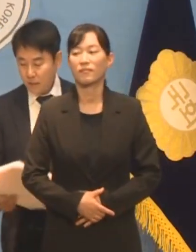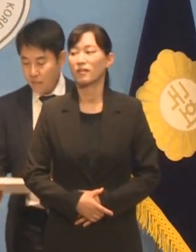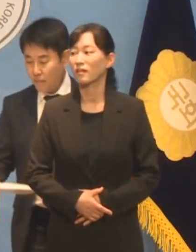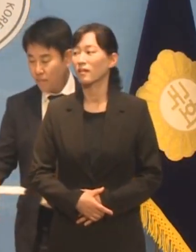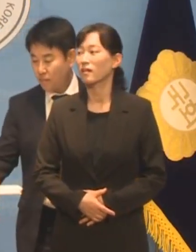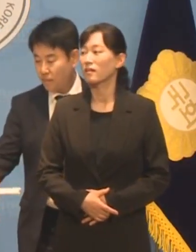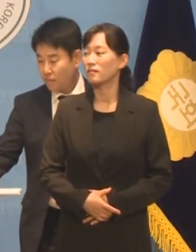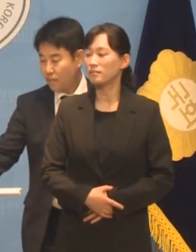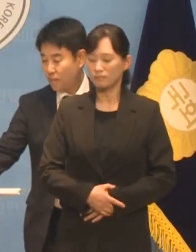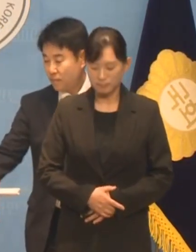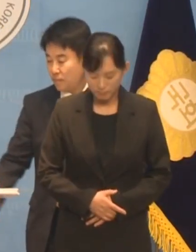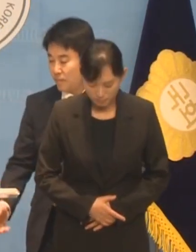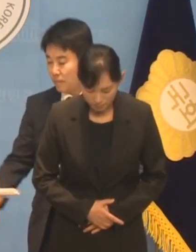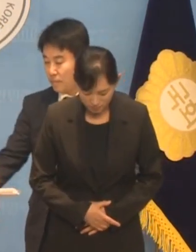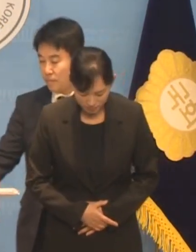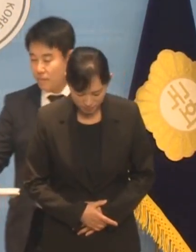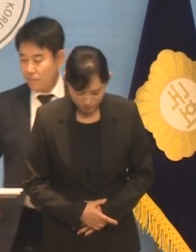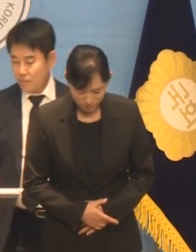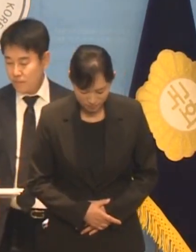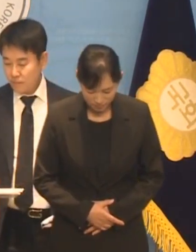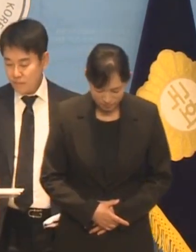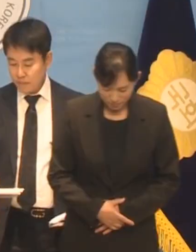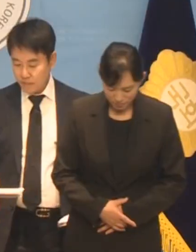배부 좀.